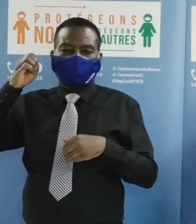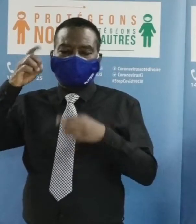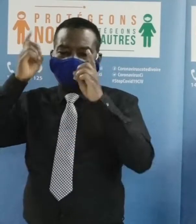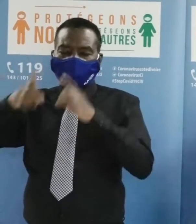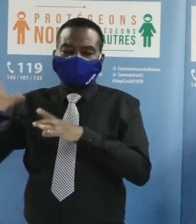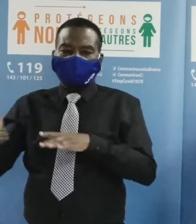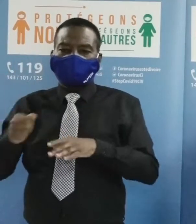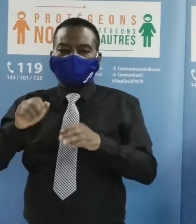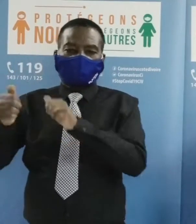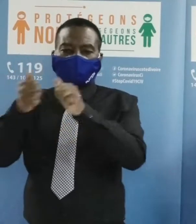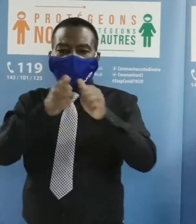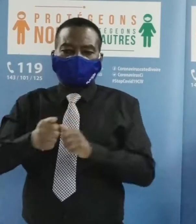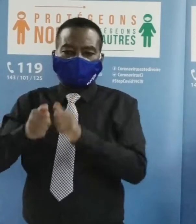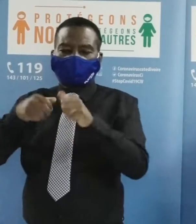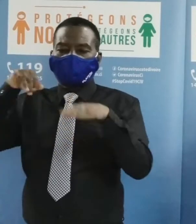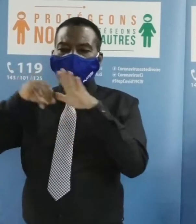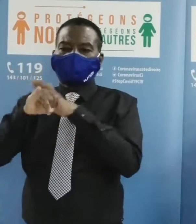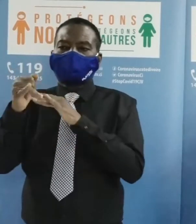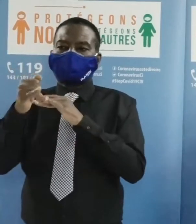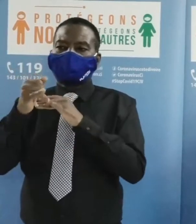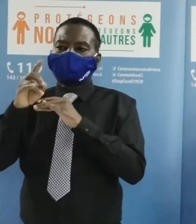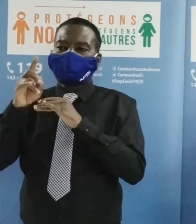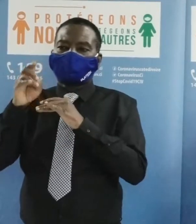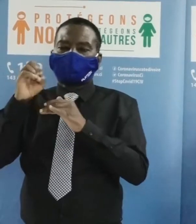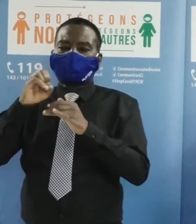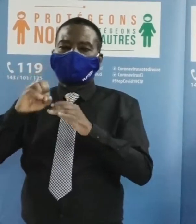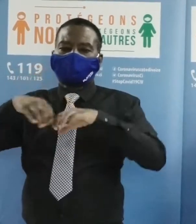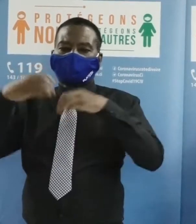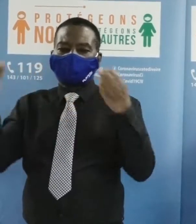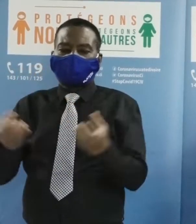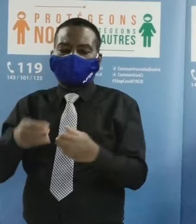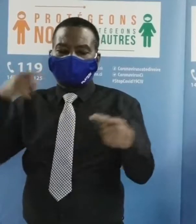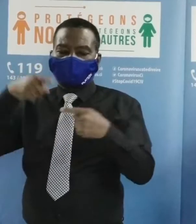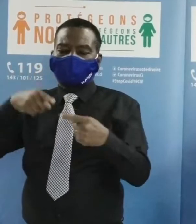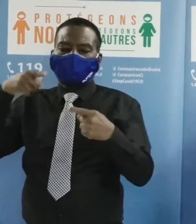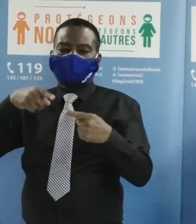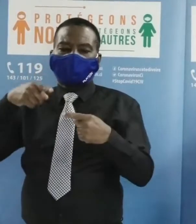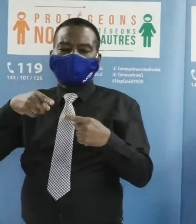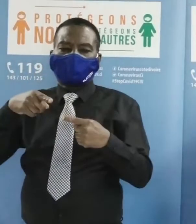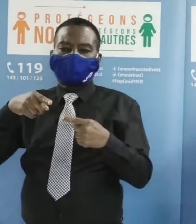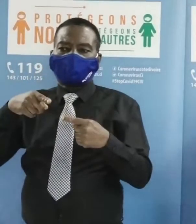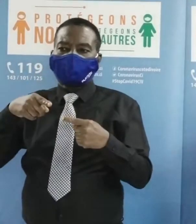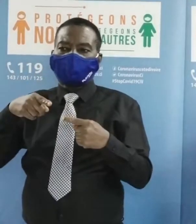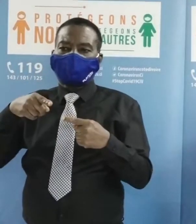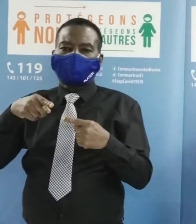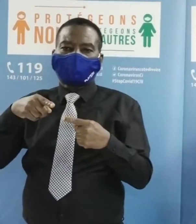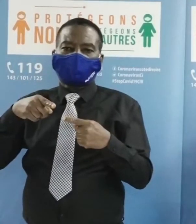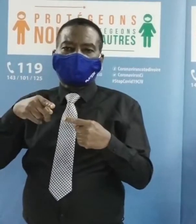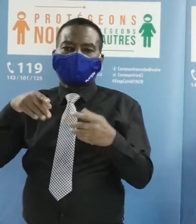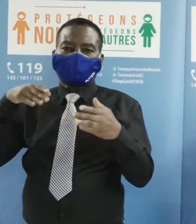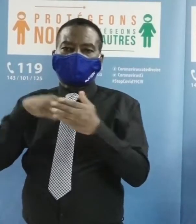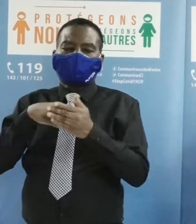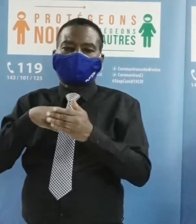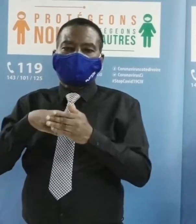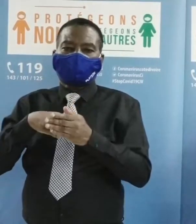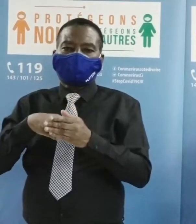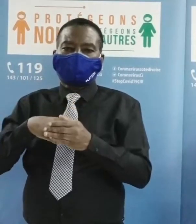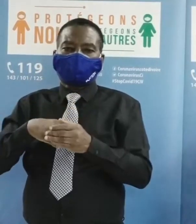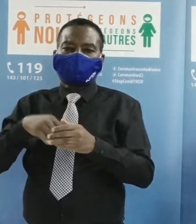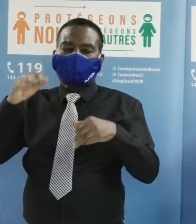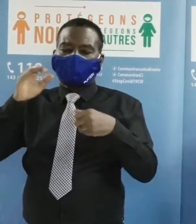ensemble à l'intérieur de ce comité de lutte ce comité local de lutte contre les